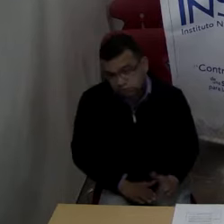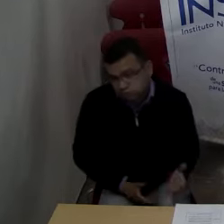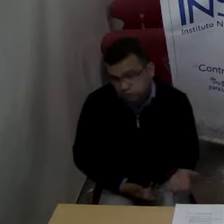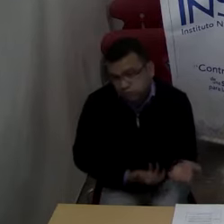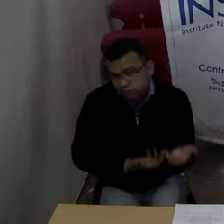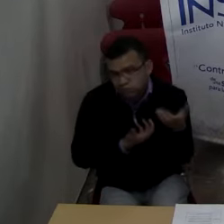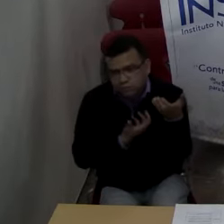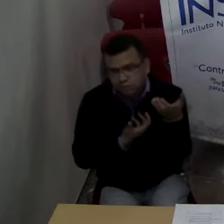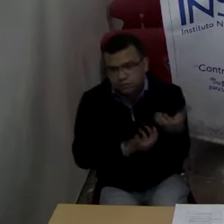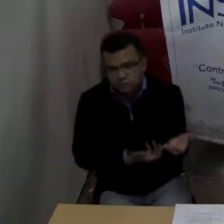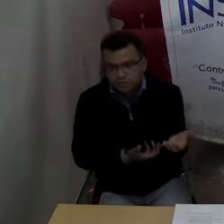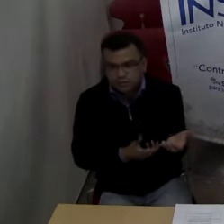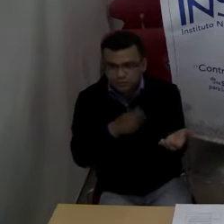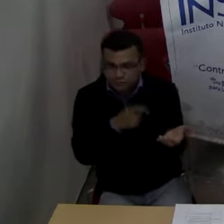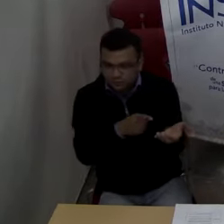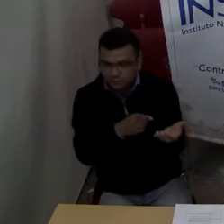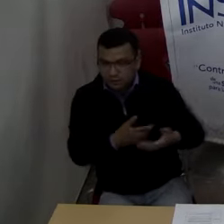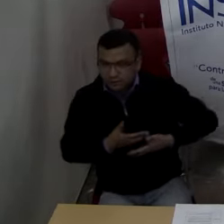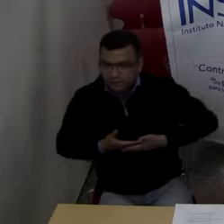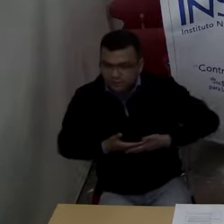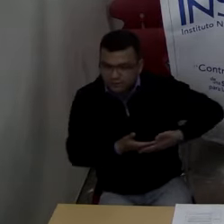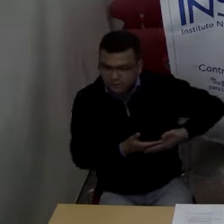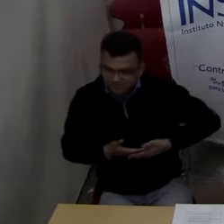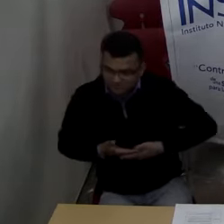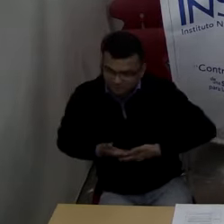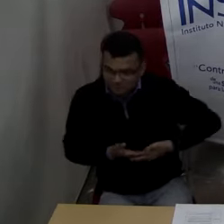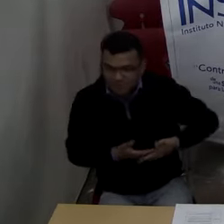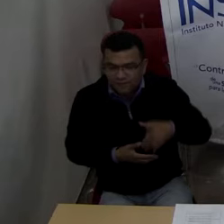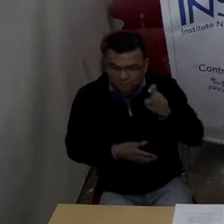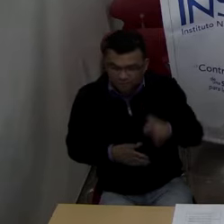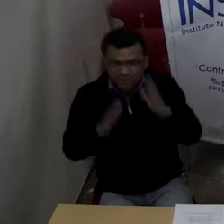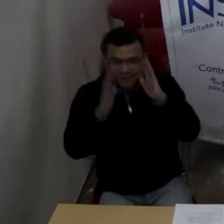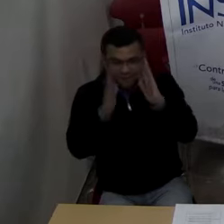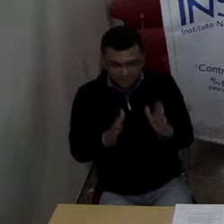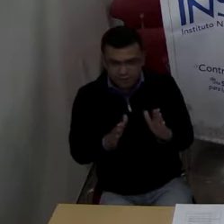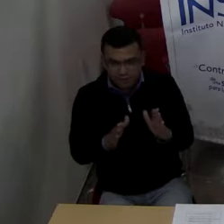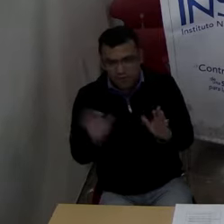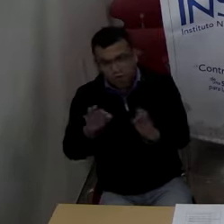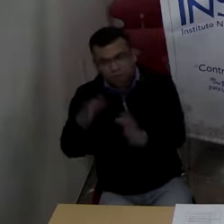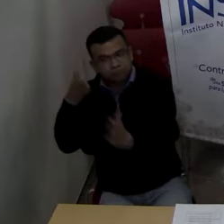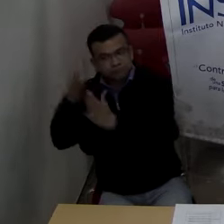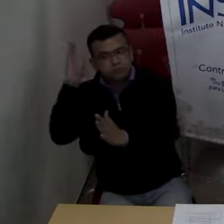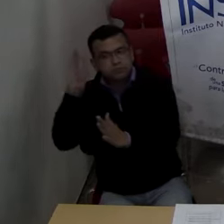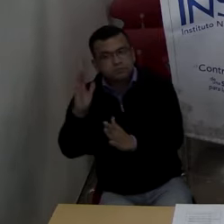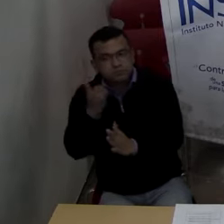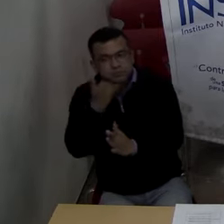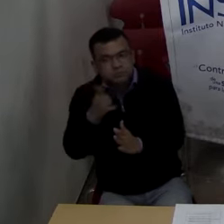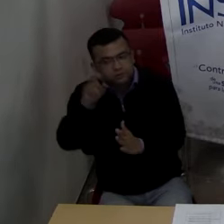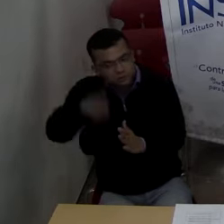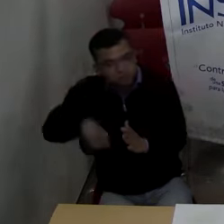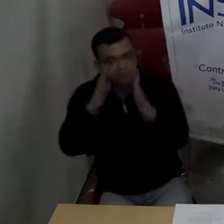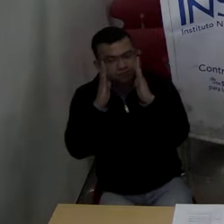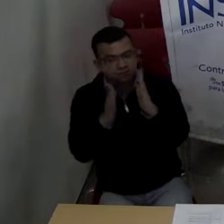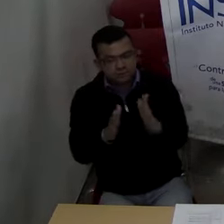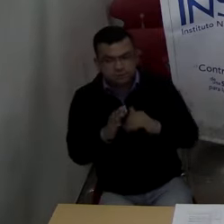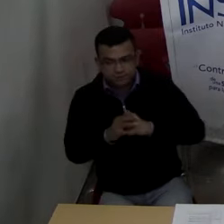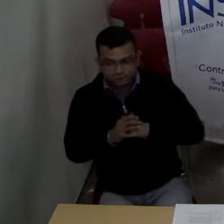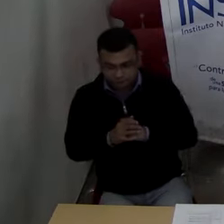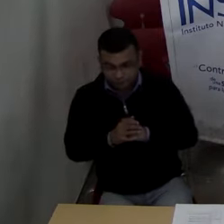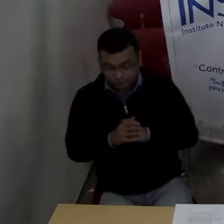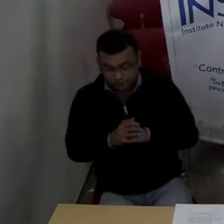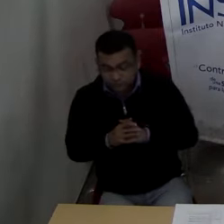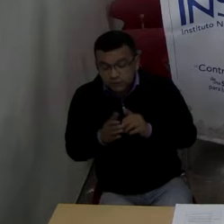En el curso psicoprofiláctico o en el control prenatal, y a la familia, a